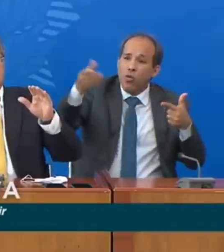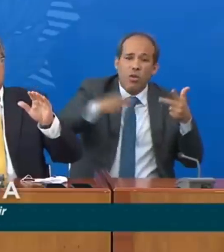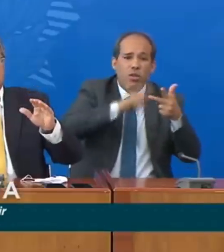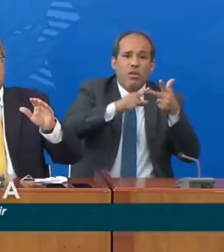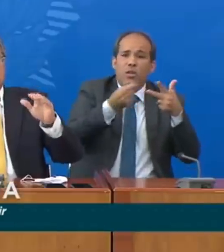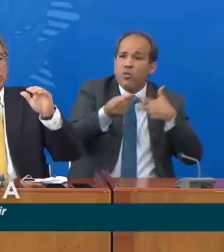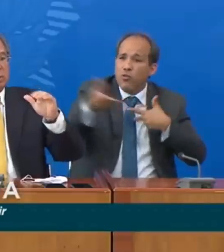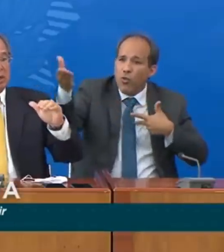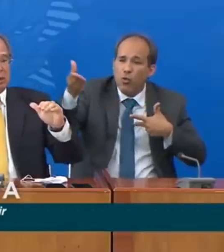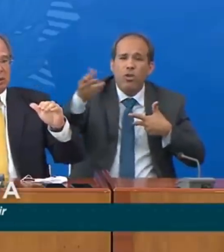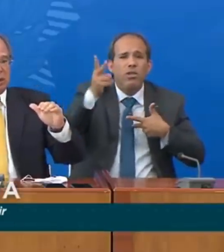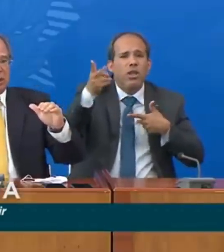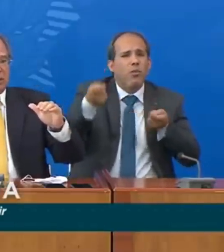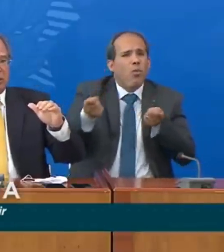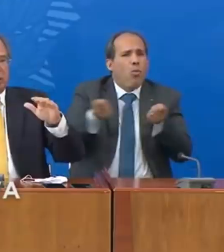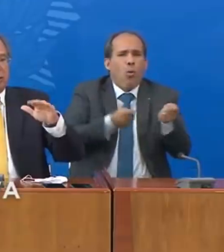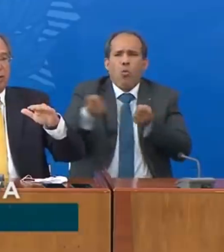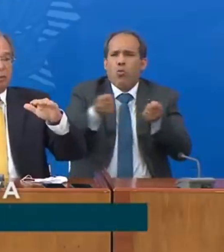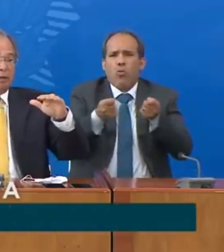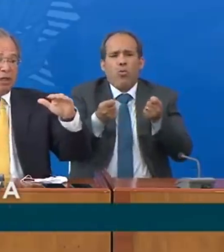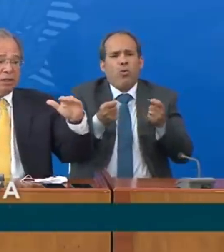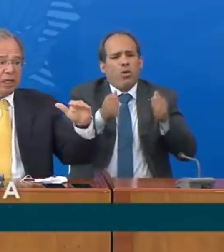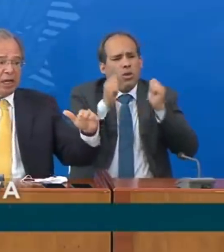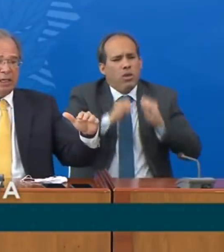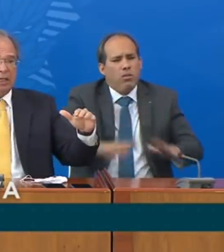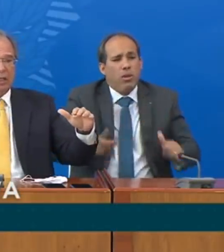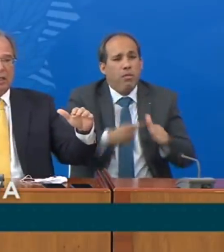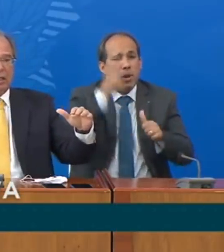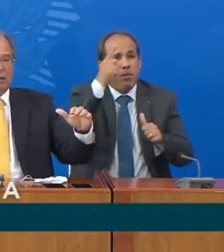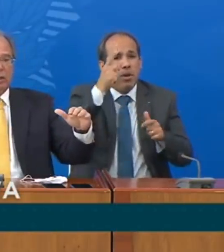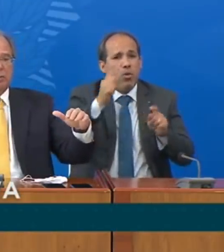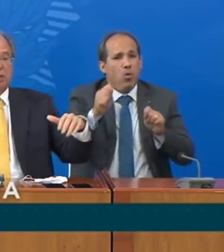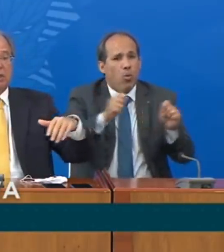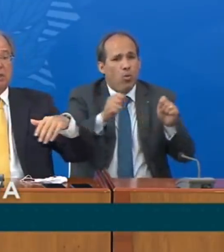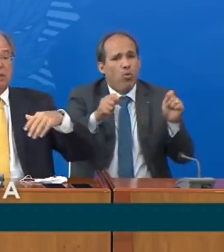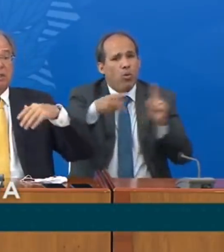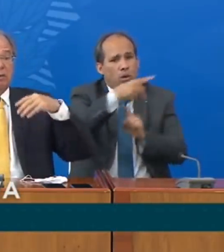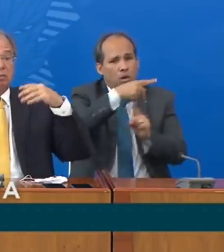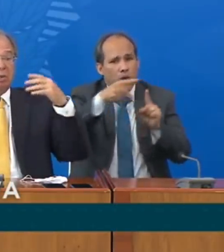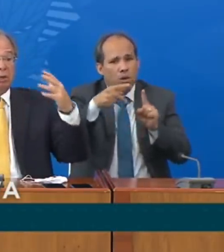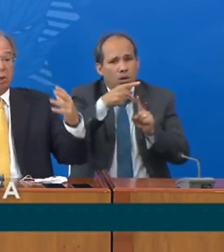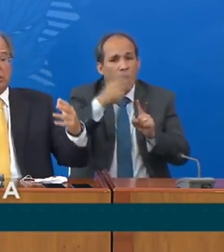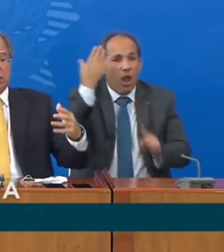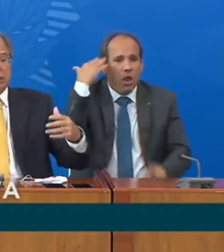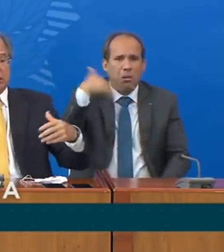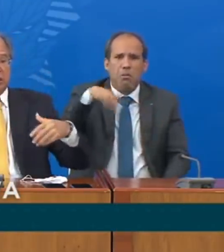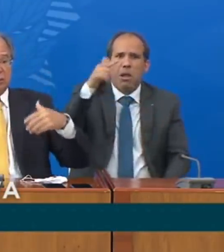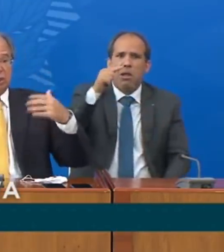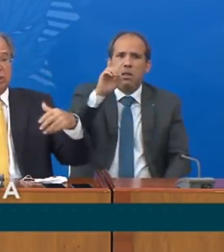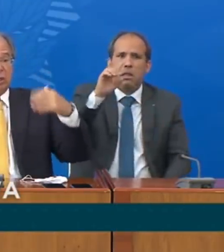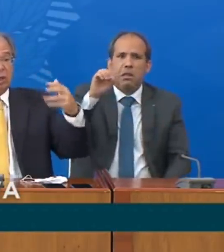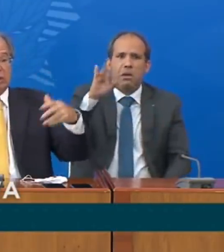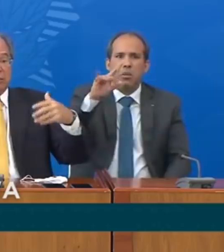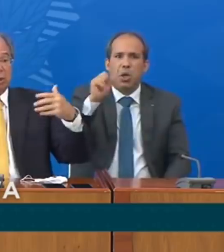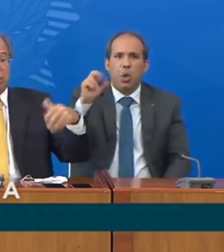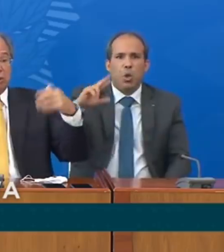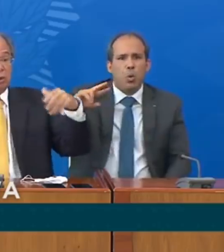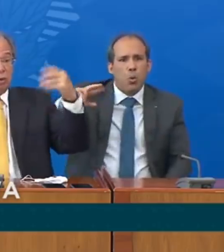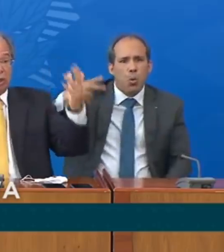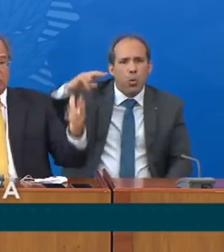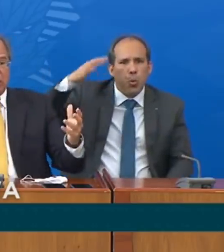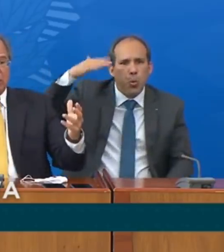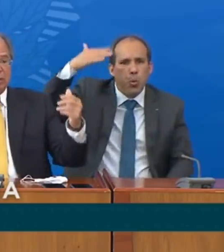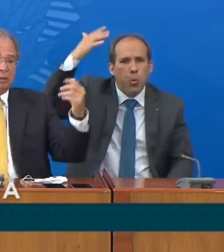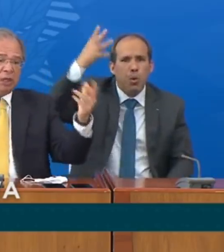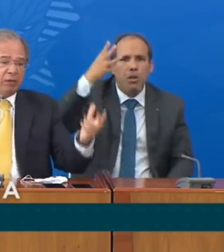de controle de despesas. Primeiro foi a previdenciária, que era uma despesa de 700 bilhões crescendo, 30, 40 bilhões